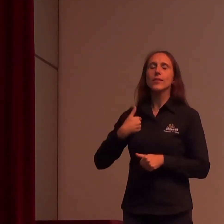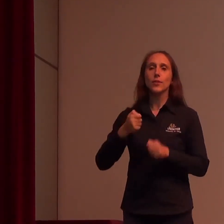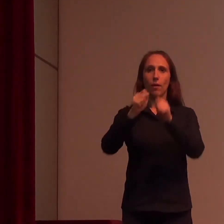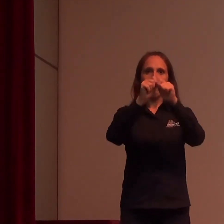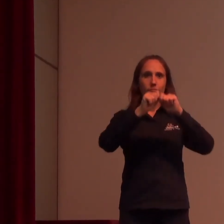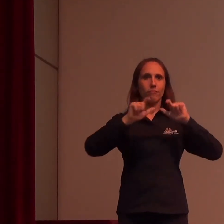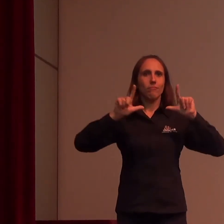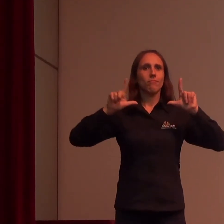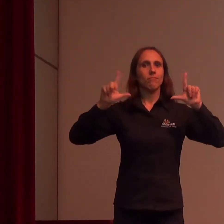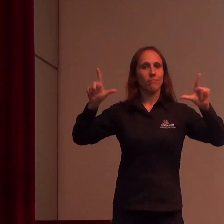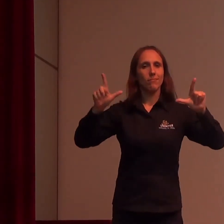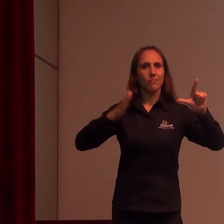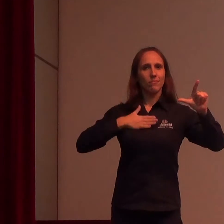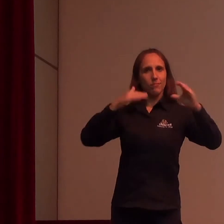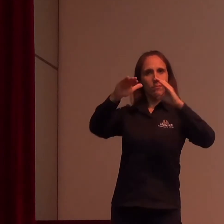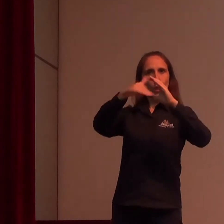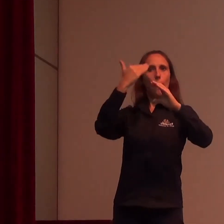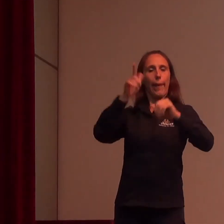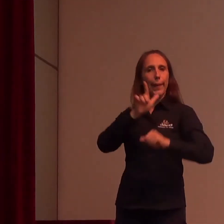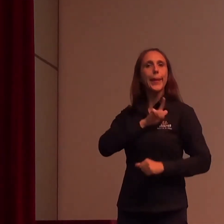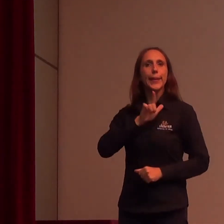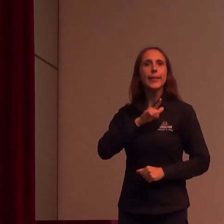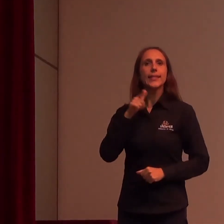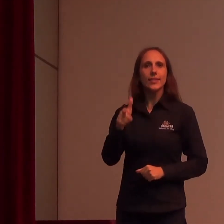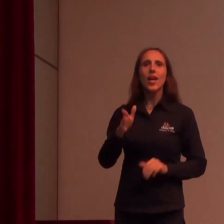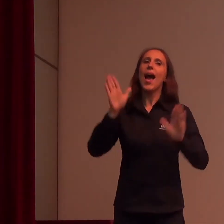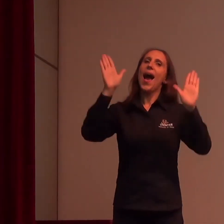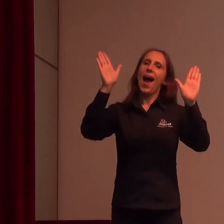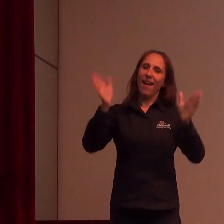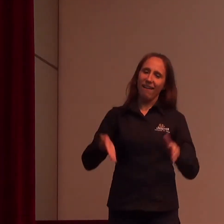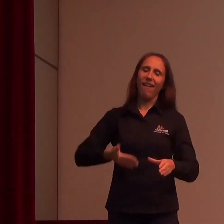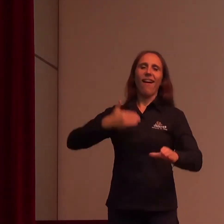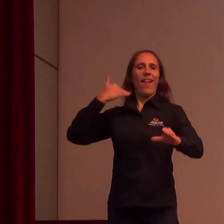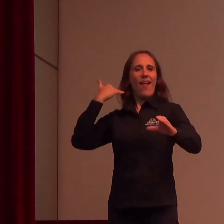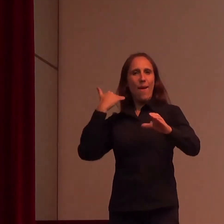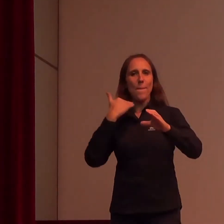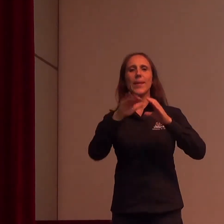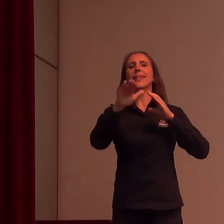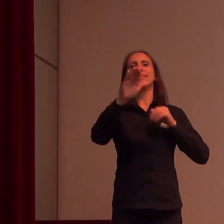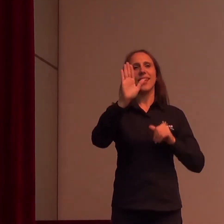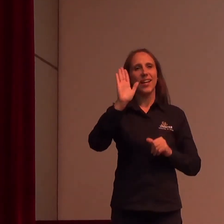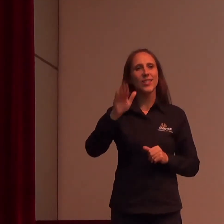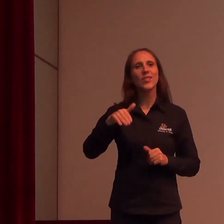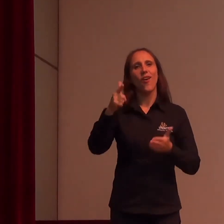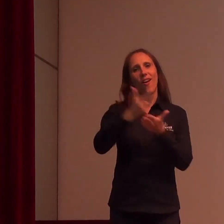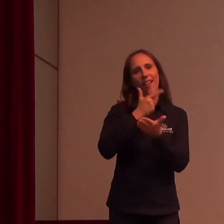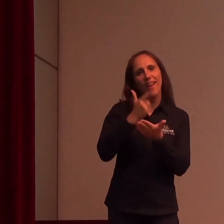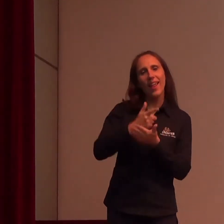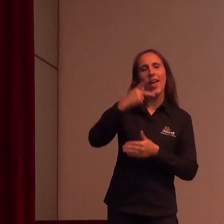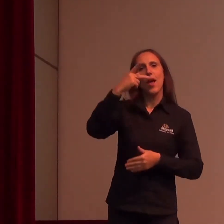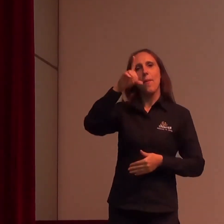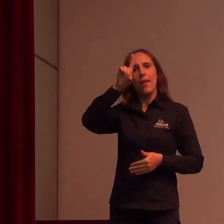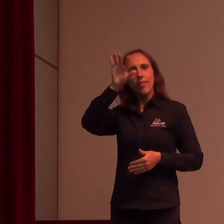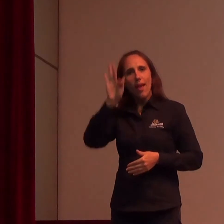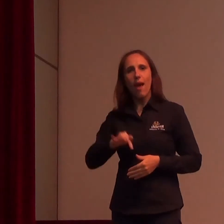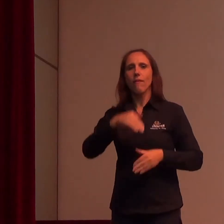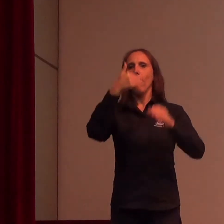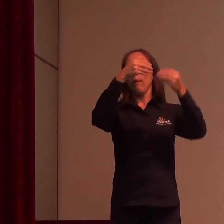o meu e-mail, tá lá. Estamos mandando o livro em PDF pro senhor.